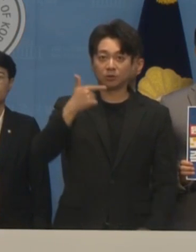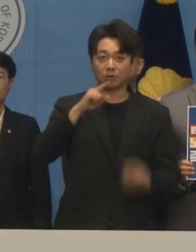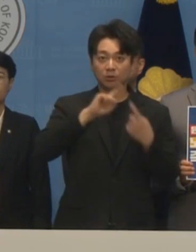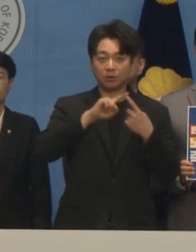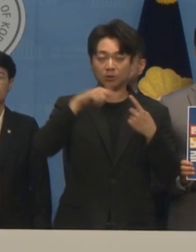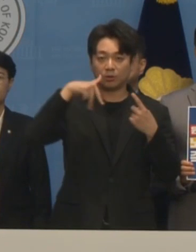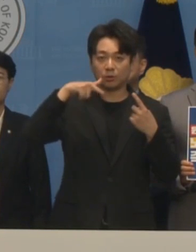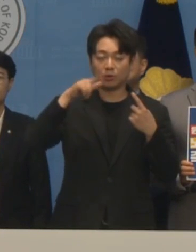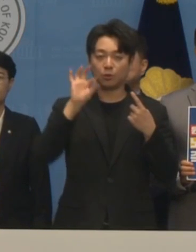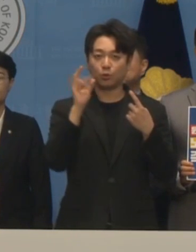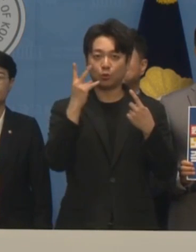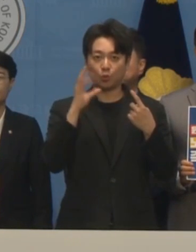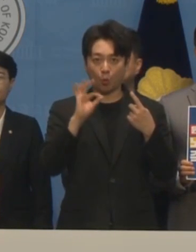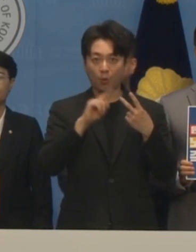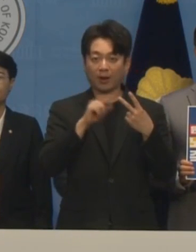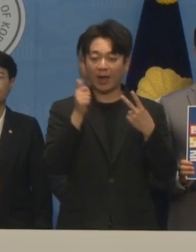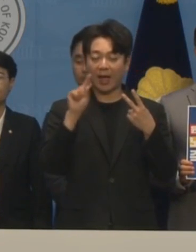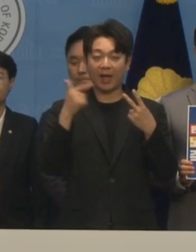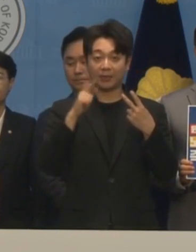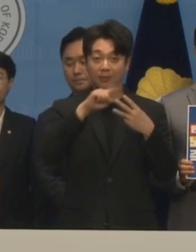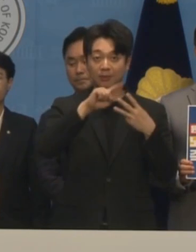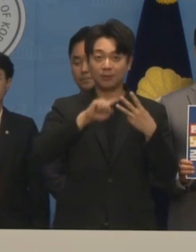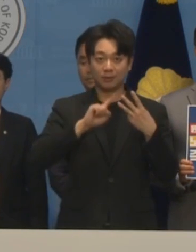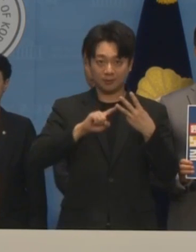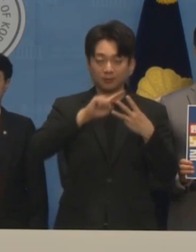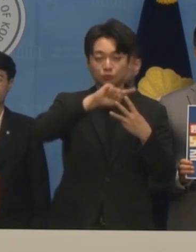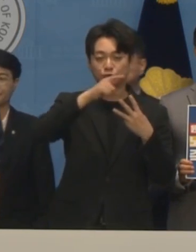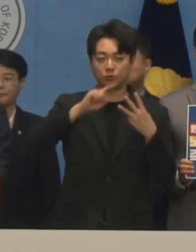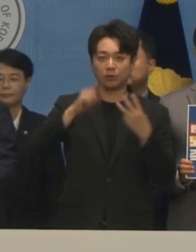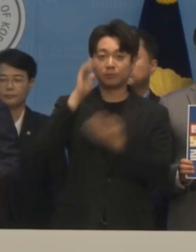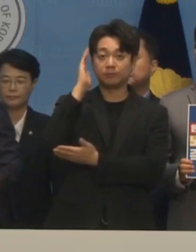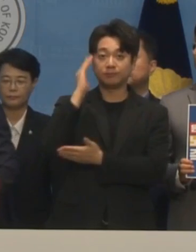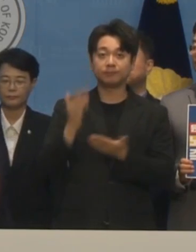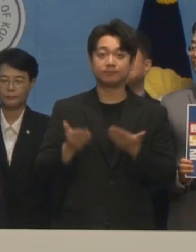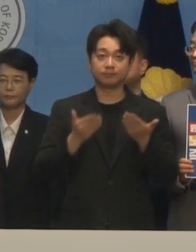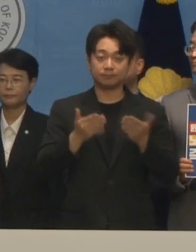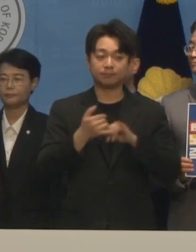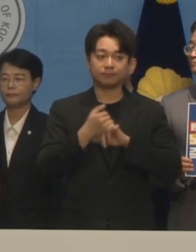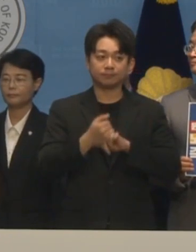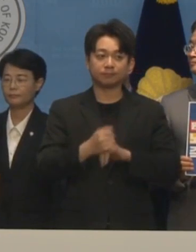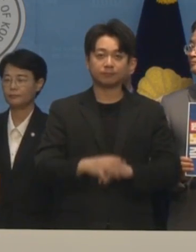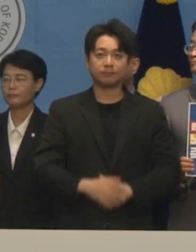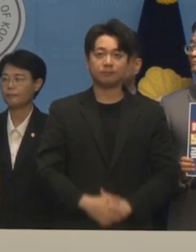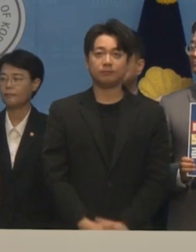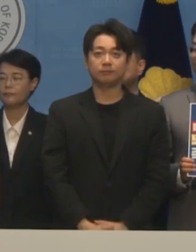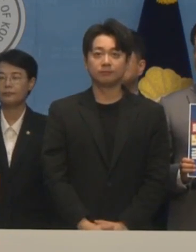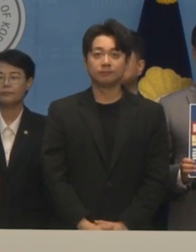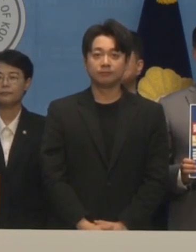용해인, 한창민 의원님 말씀 연달아 듣겠습니다. 부탁드리겠습니다.